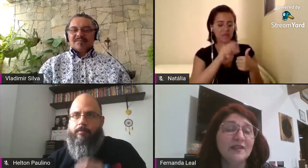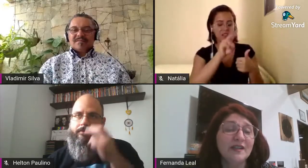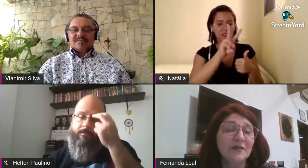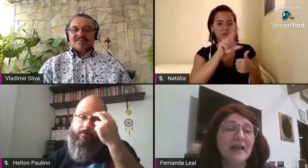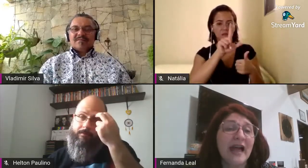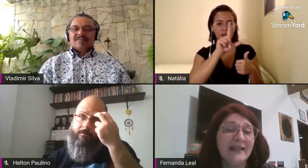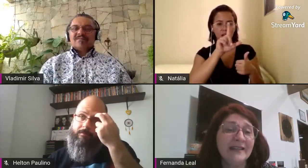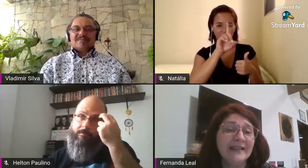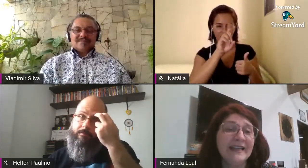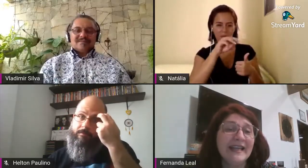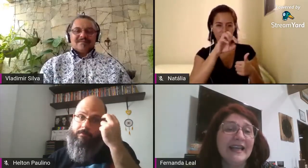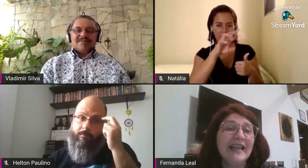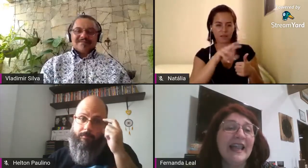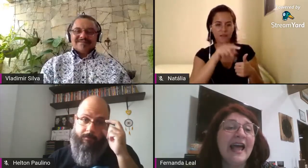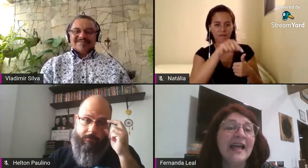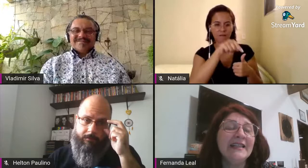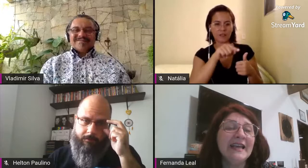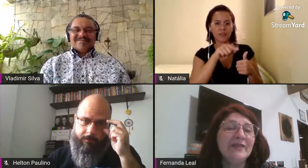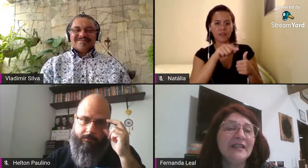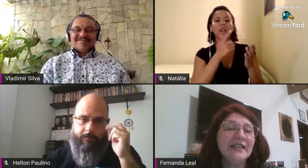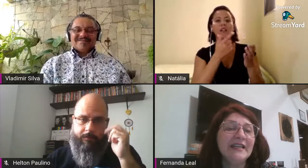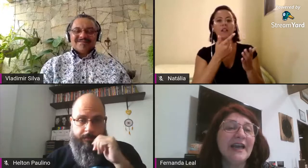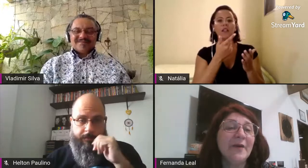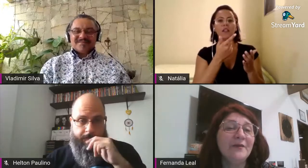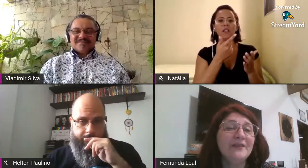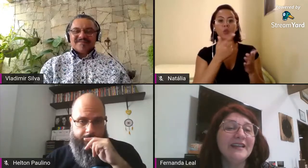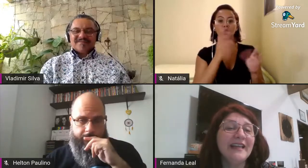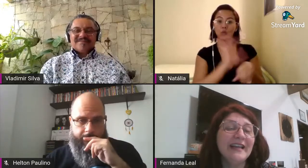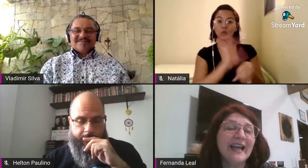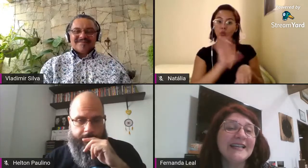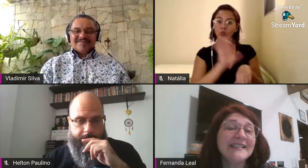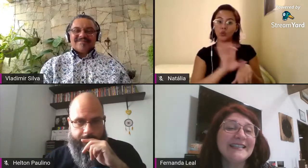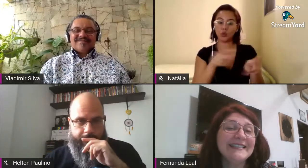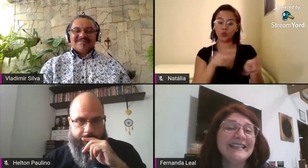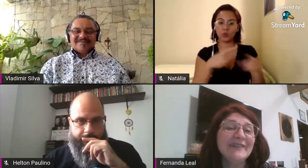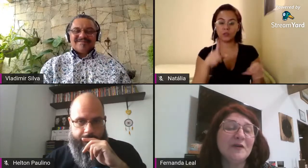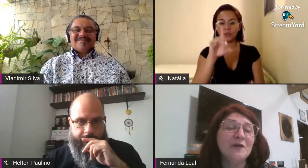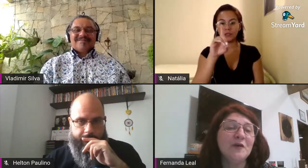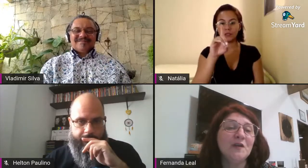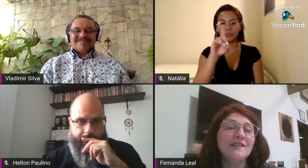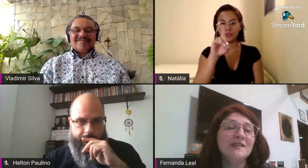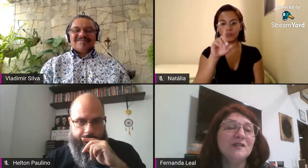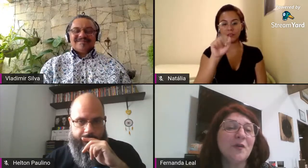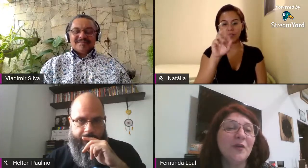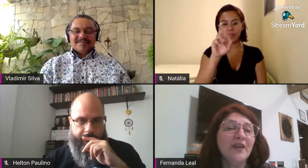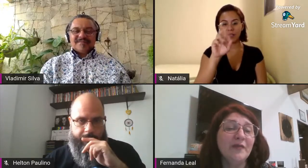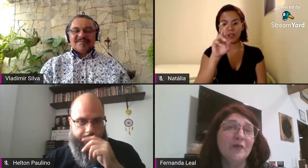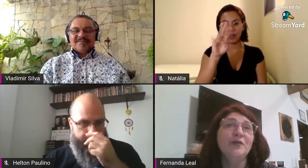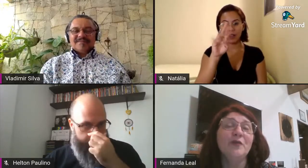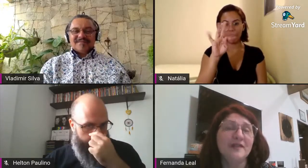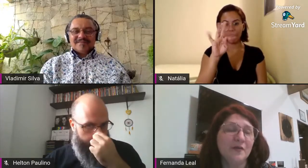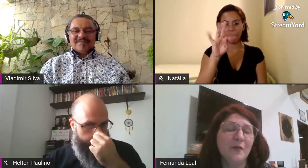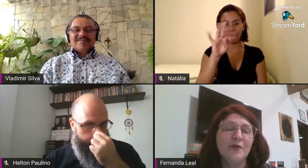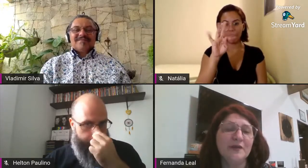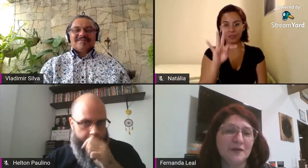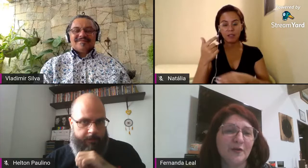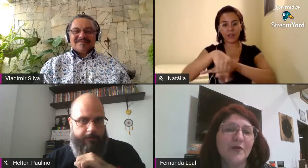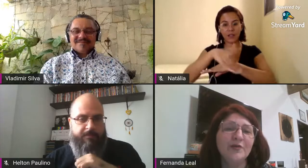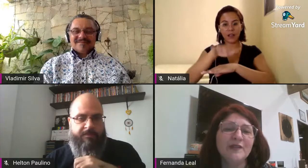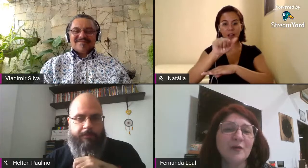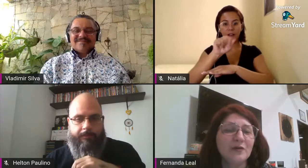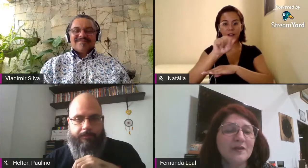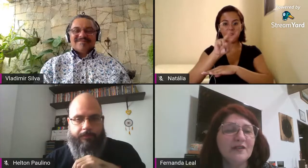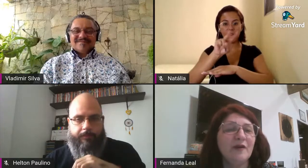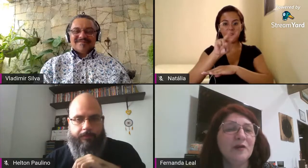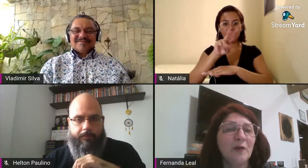de música do DART, lá na Avenida Canal, naquela casa, né? Foi quando eu conheci Sônia, foi quando eu conheci o meu professor,